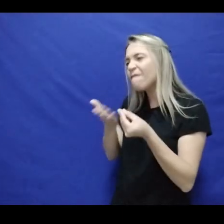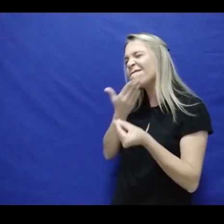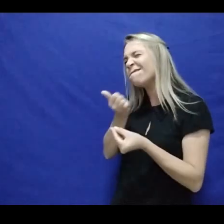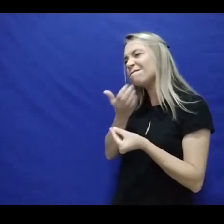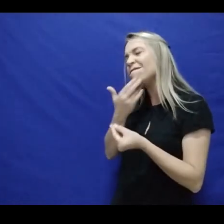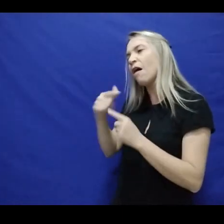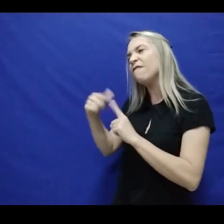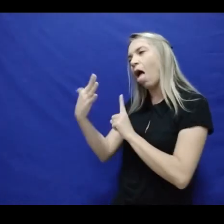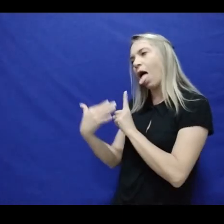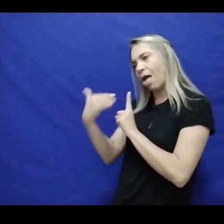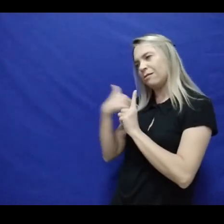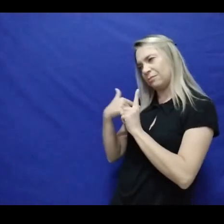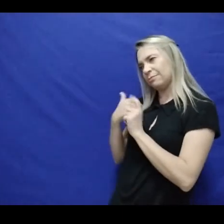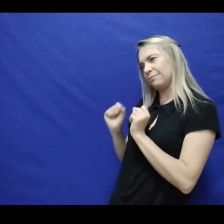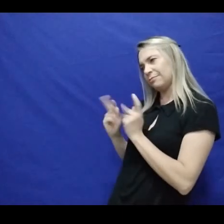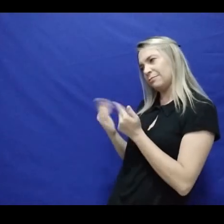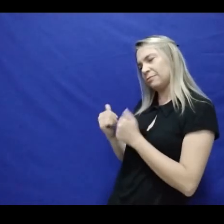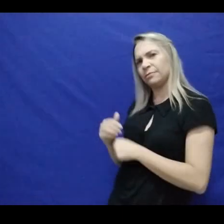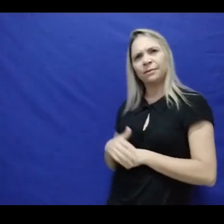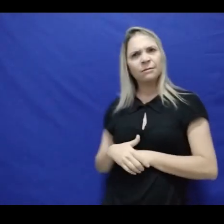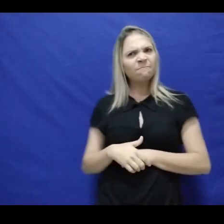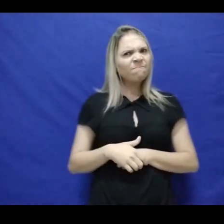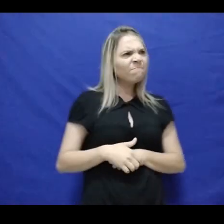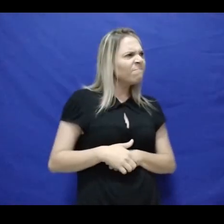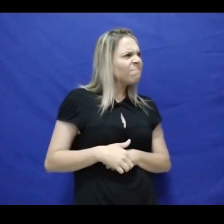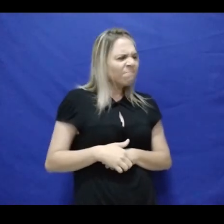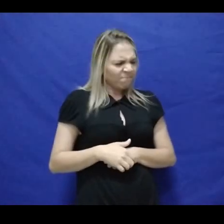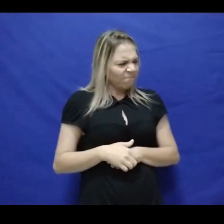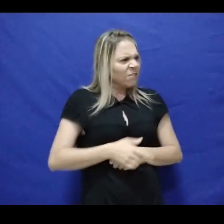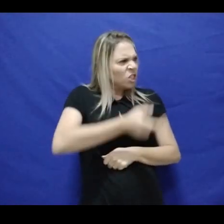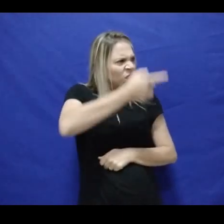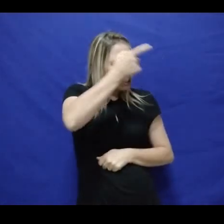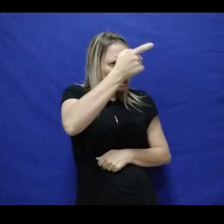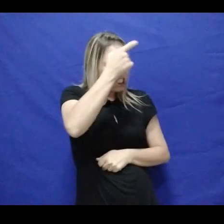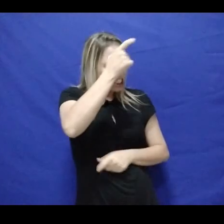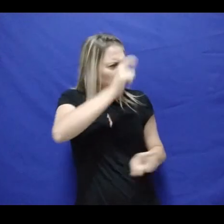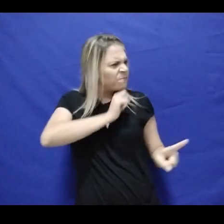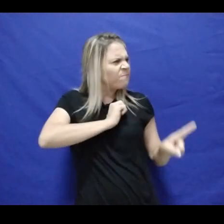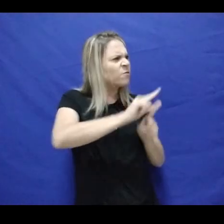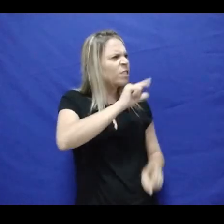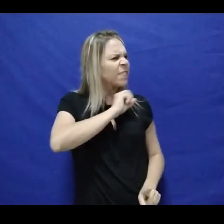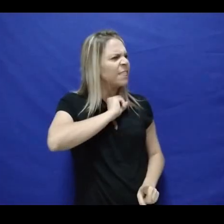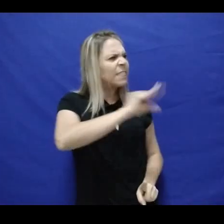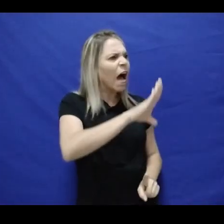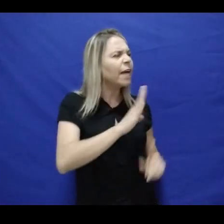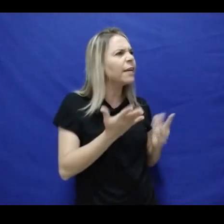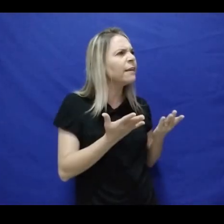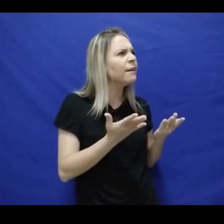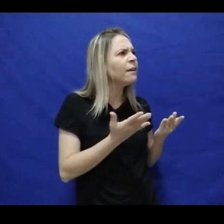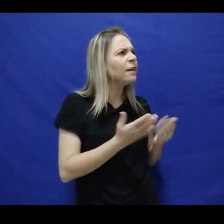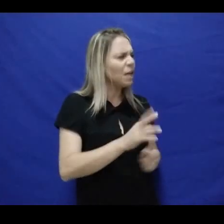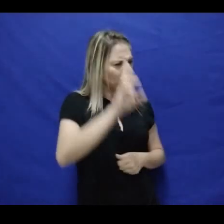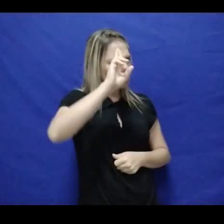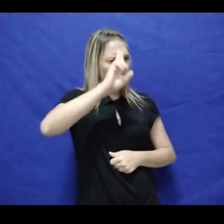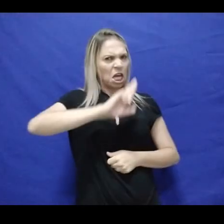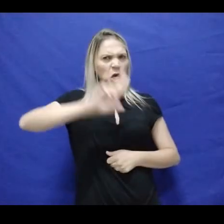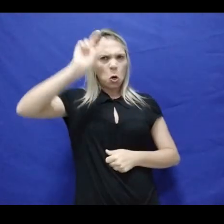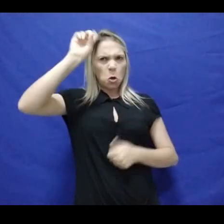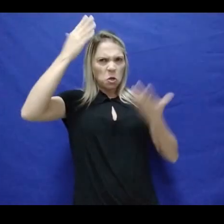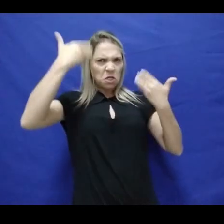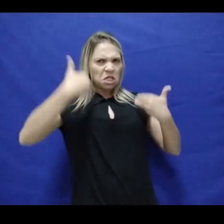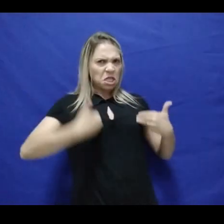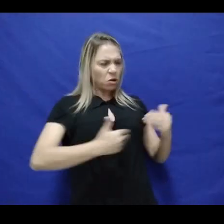se prostrado me adorares. Então Jesus lhe ordenou: Retira-te, Satanás, porque